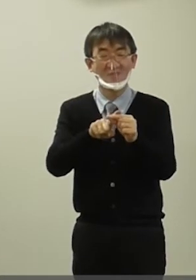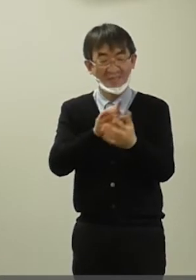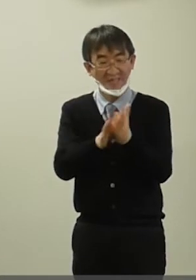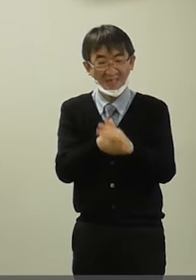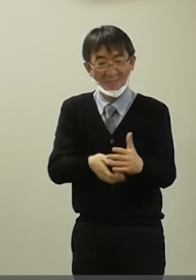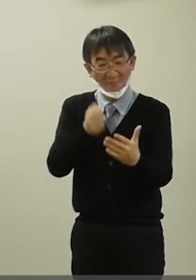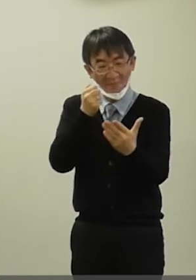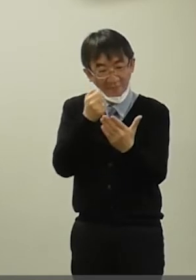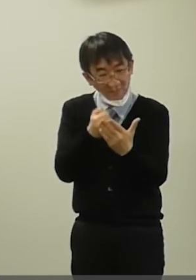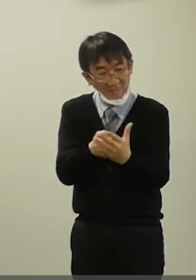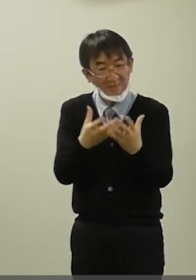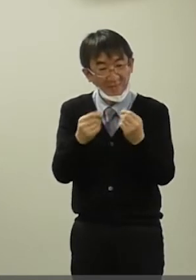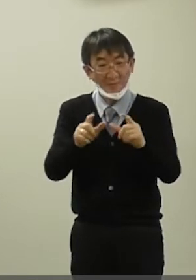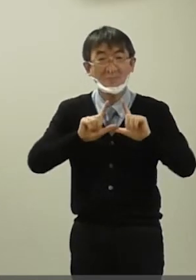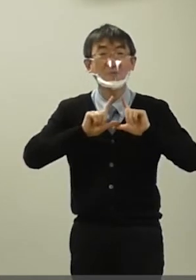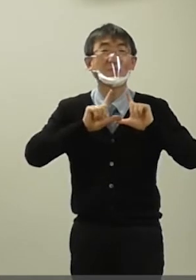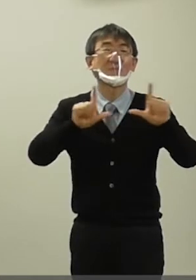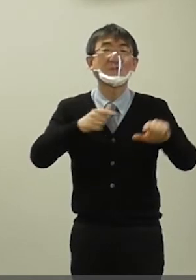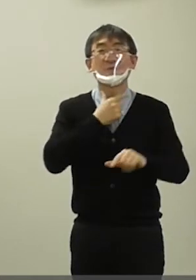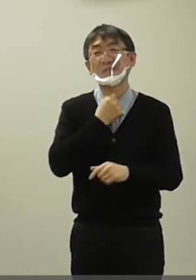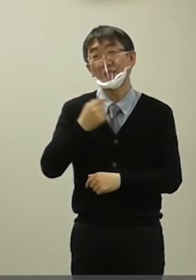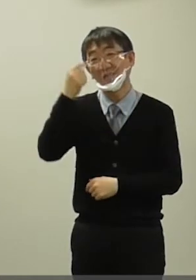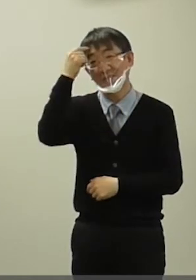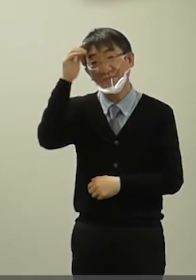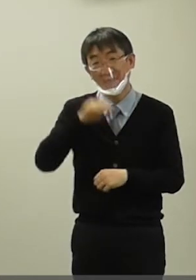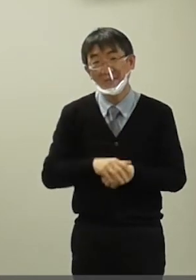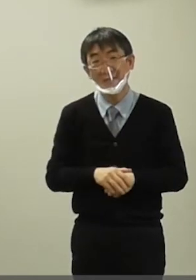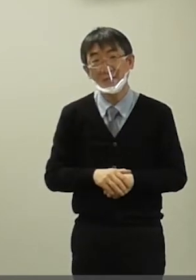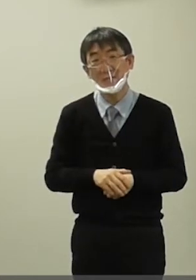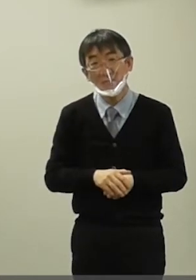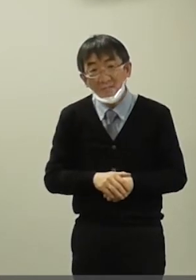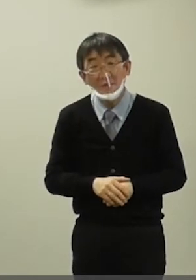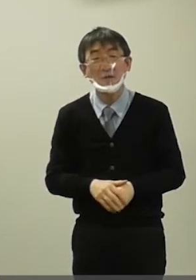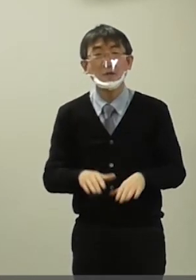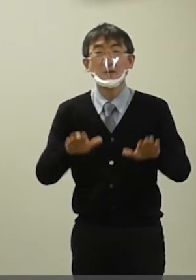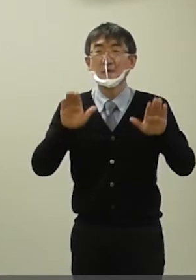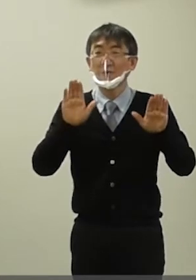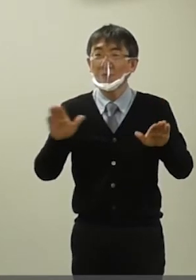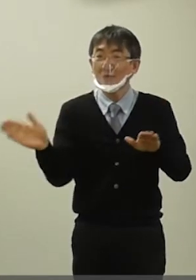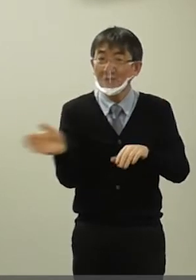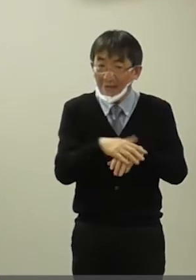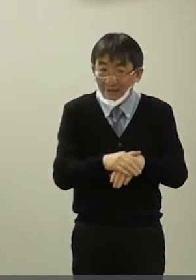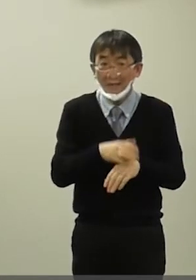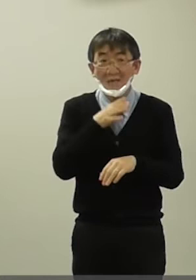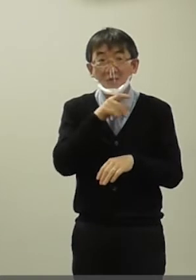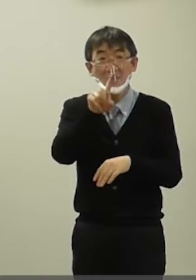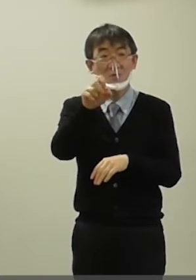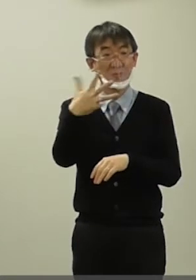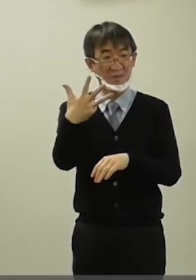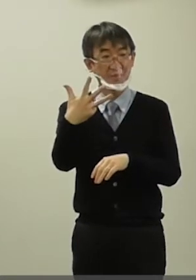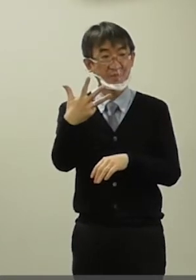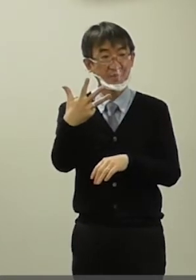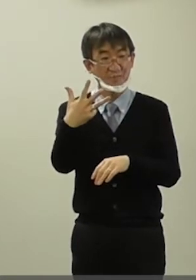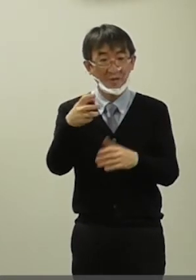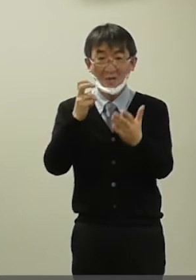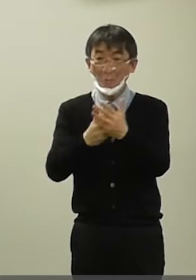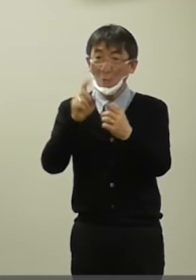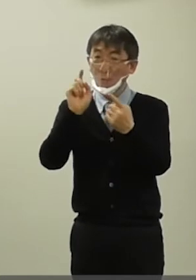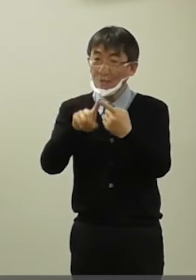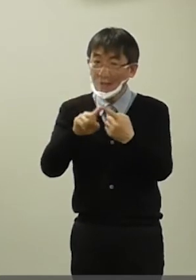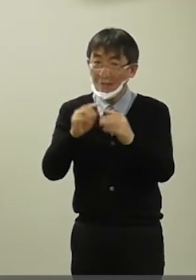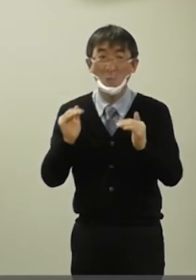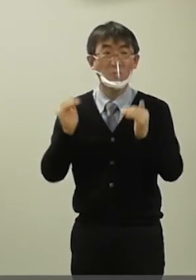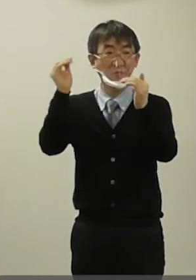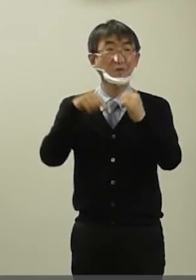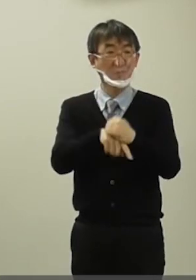も改めてあの18歳が成人の法的な電波がたちの時